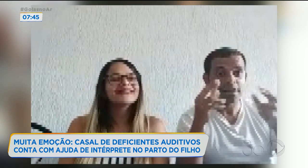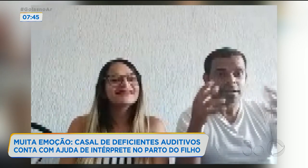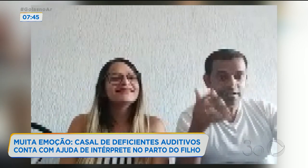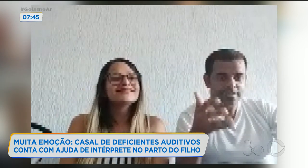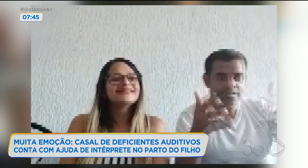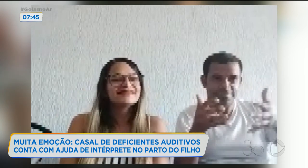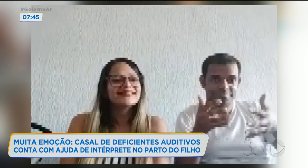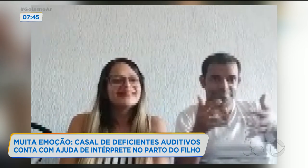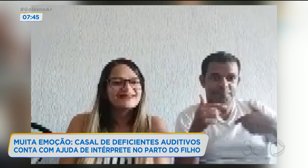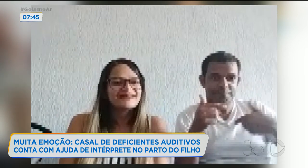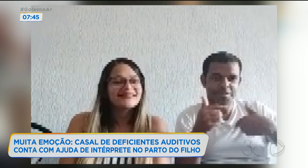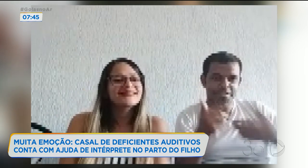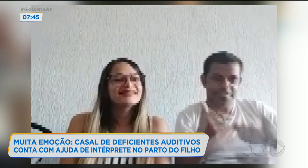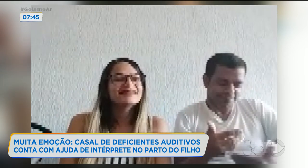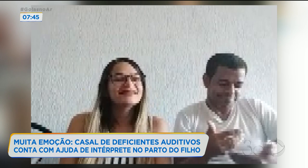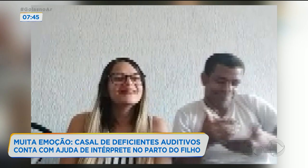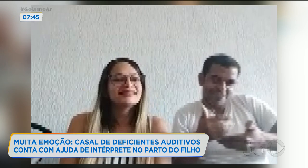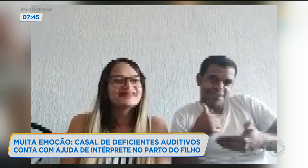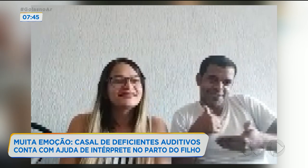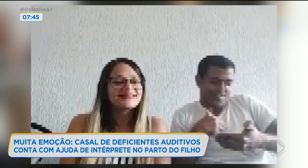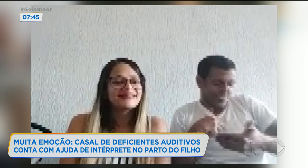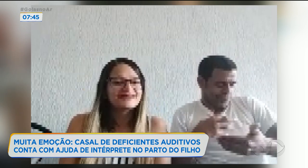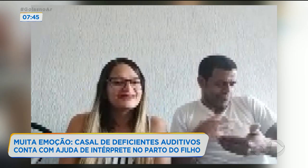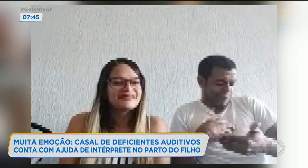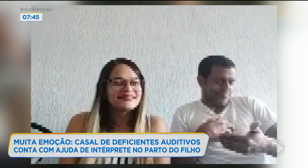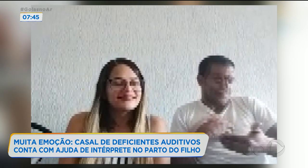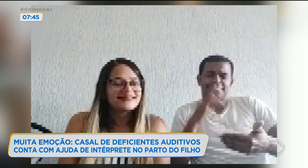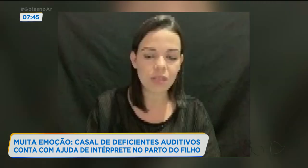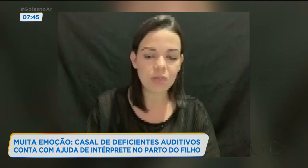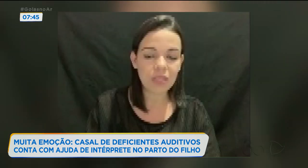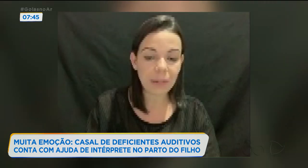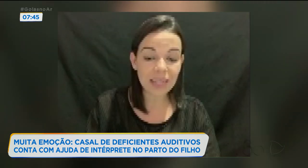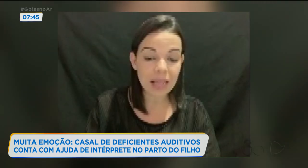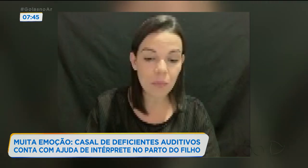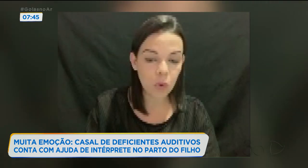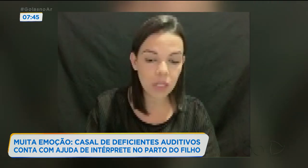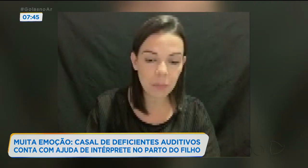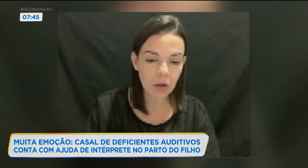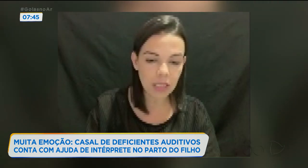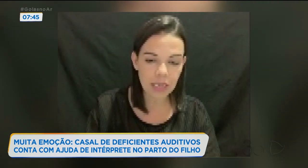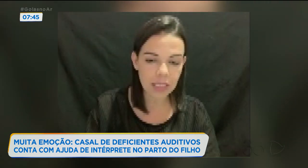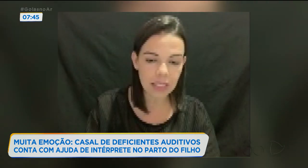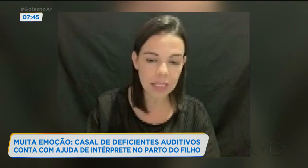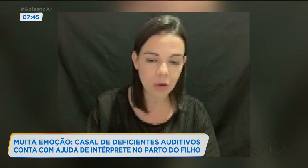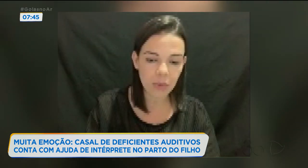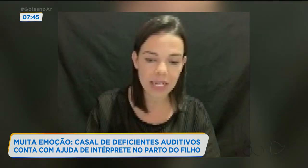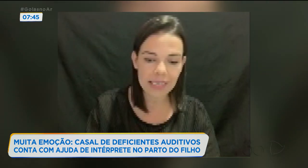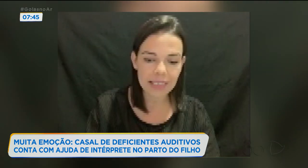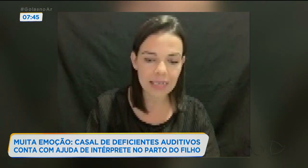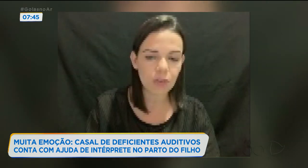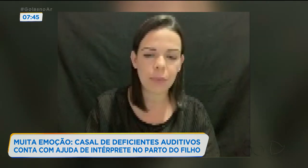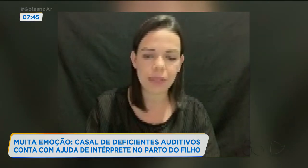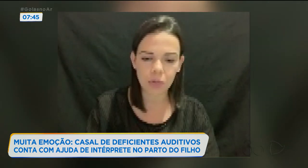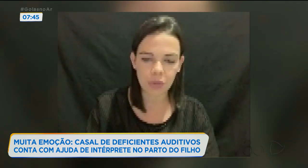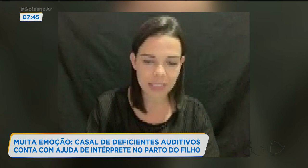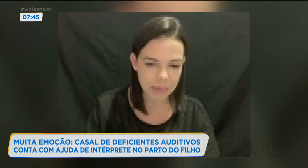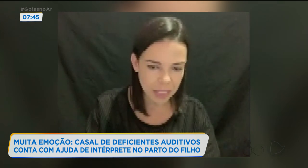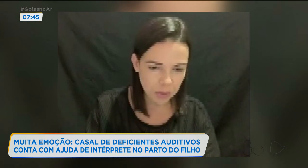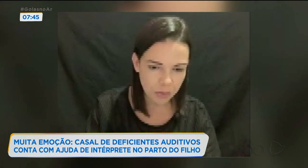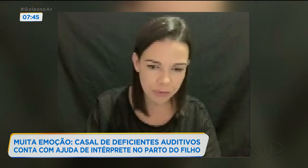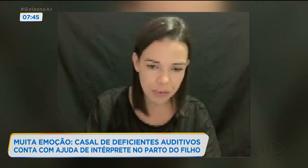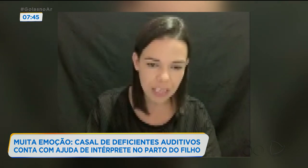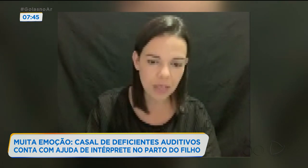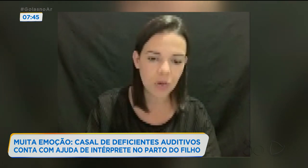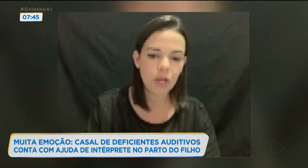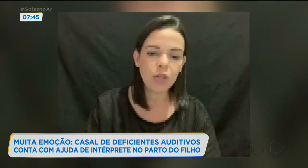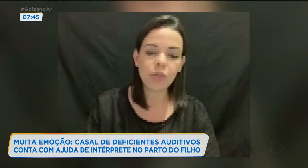procedimentos fossem mais fáceis, com a participação de intérpretes. Isso, o intérprete é muito importante na comunicação, no momento do nascimento